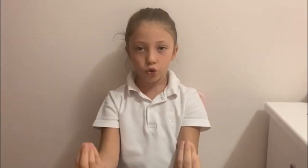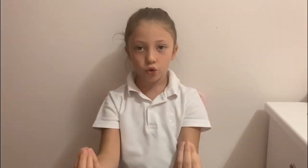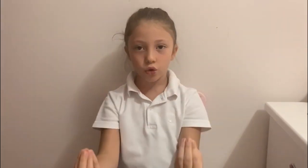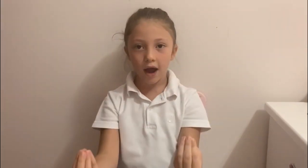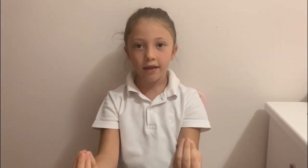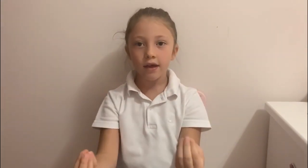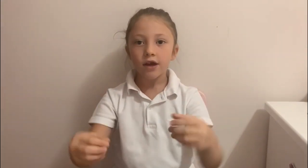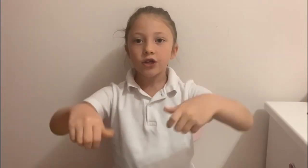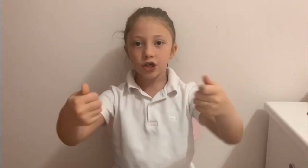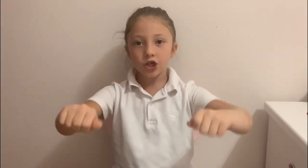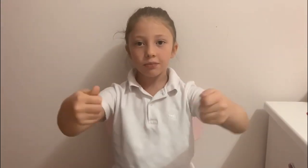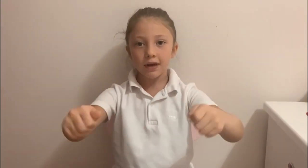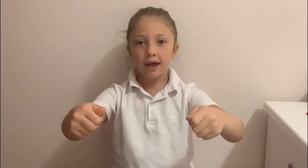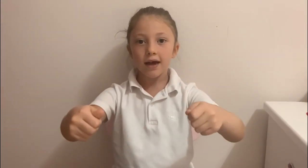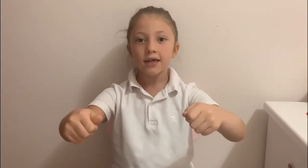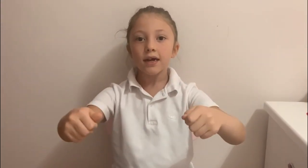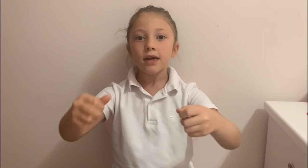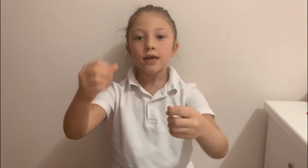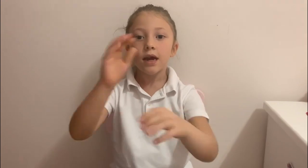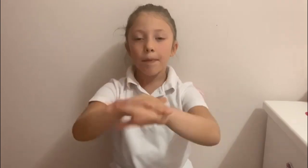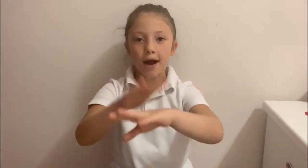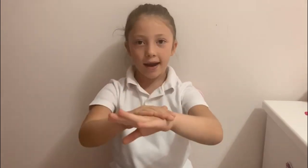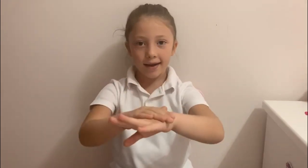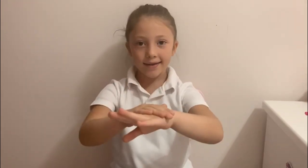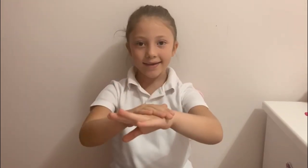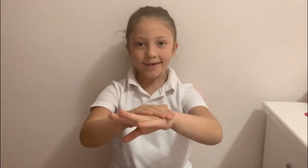oluşturan çalışmalar yaparlar.